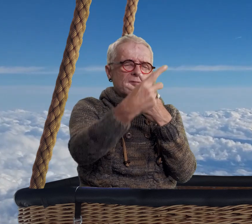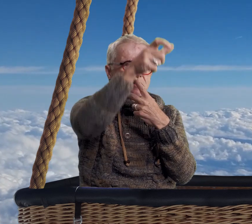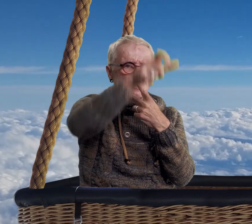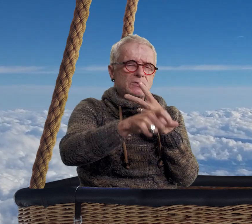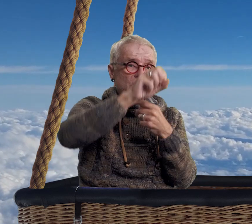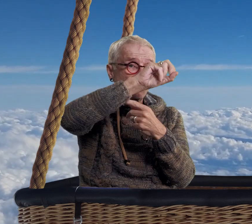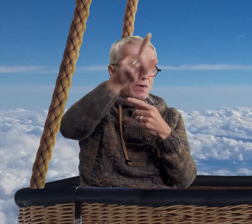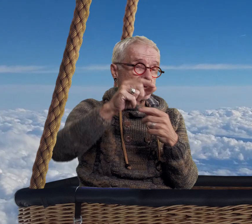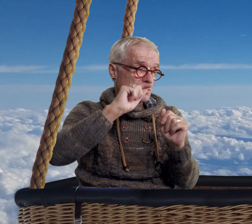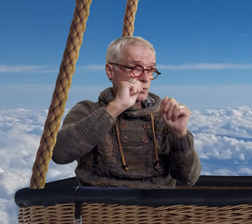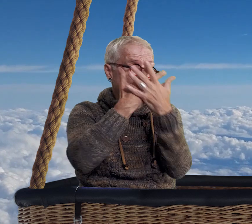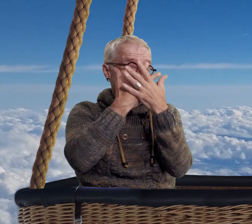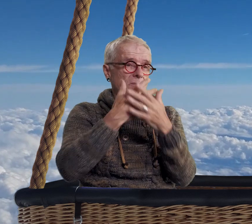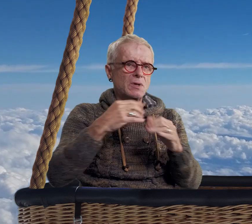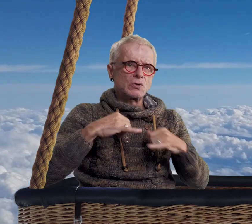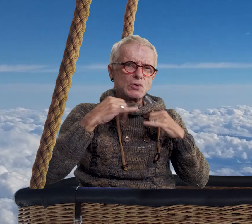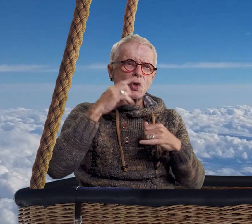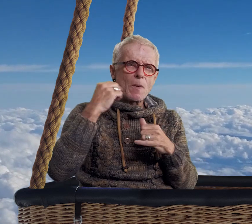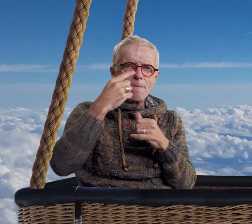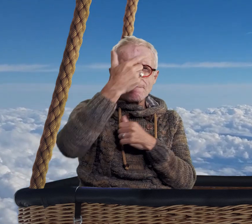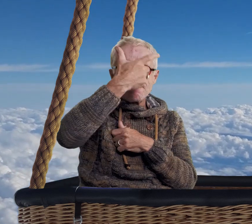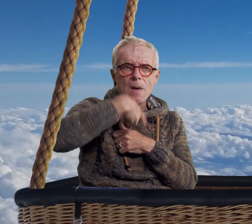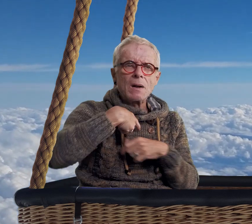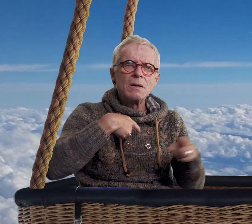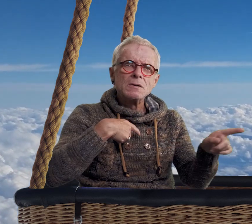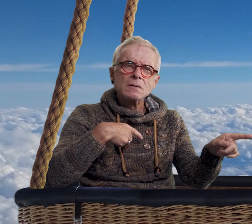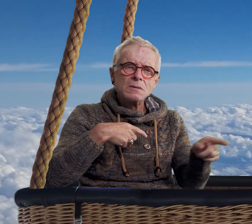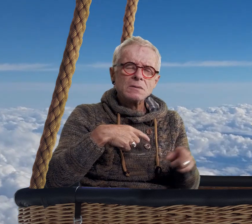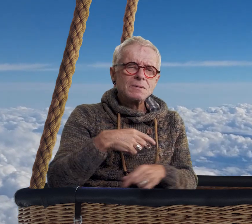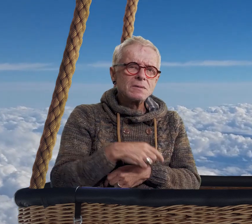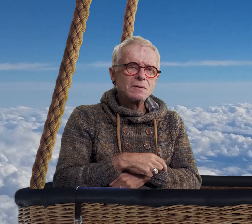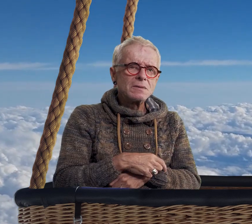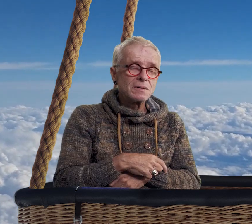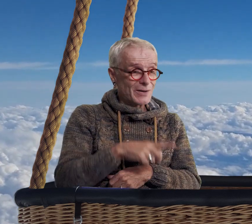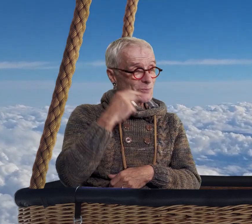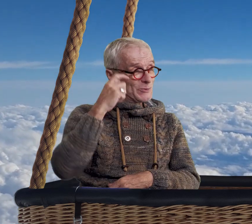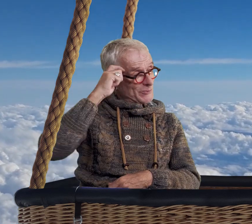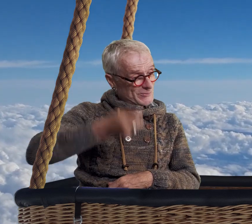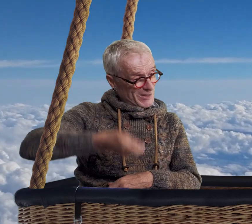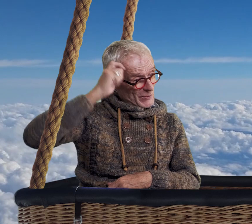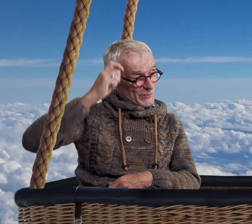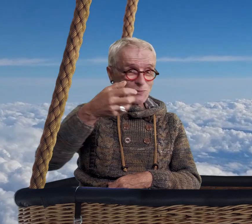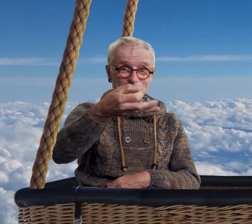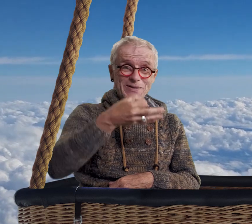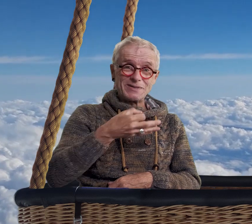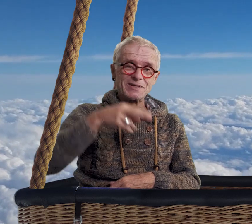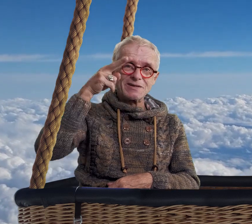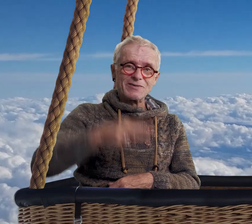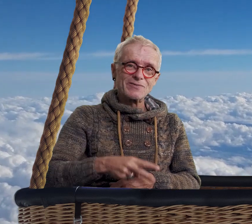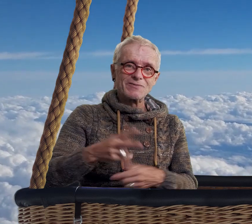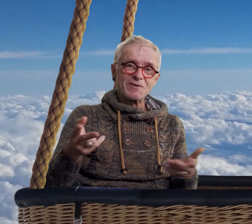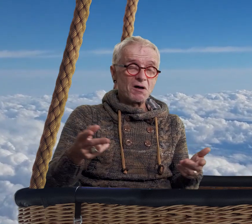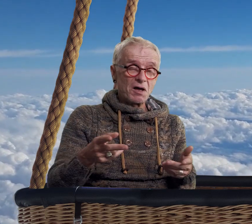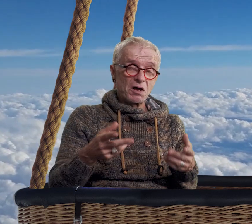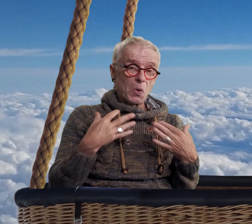voyageur imprévu, le jeune homme pâle. « Monsieur, je vous salue bien, » me dit-il avec le plus grand